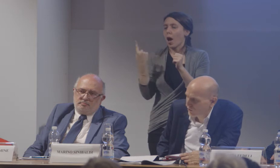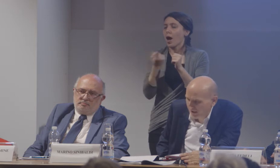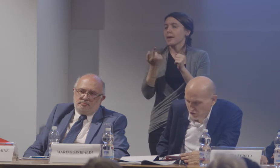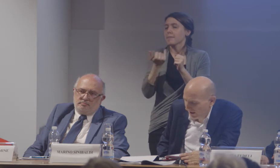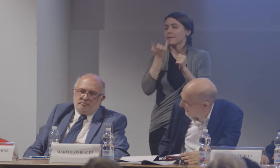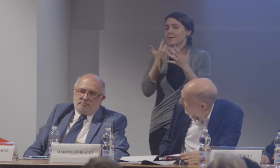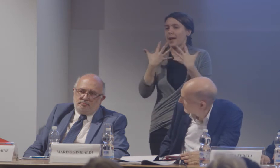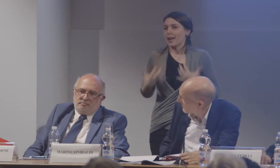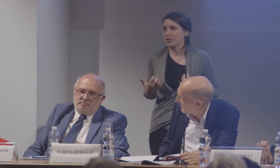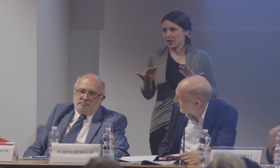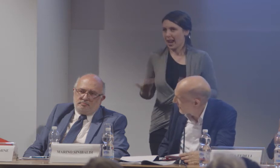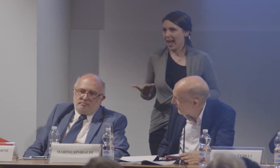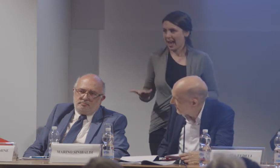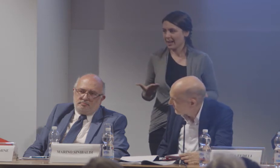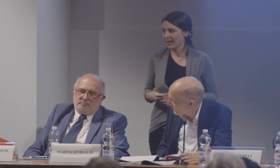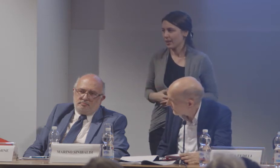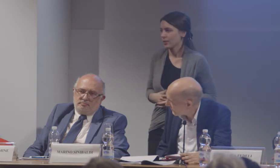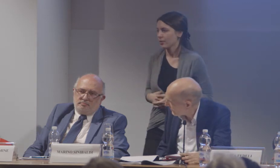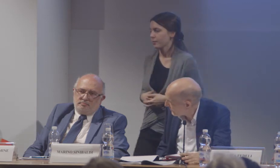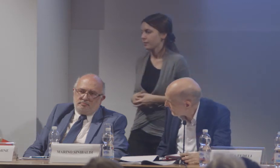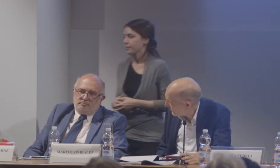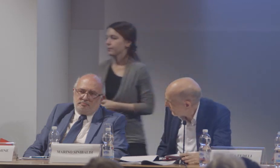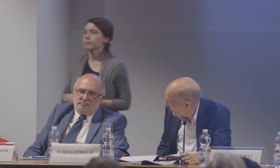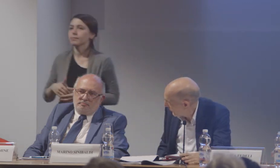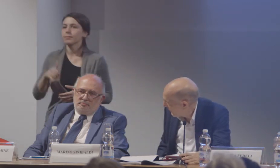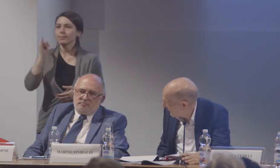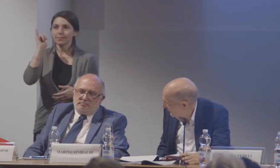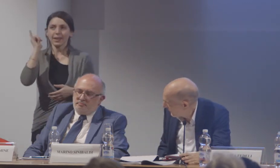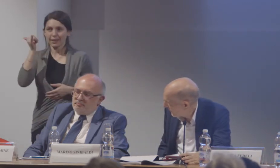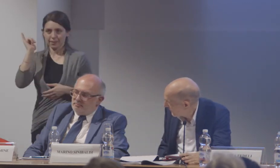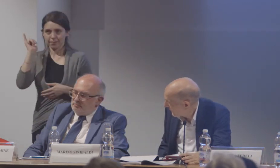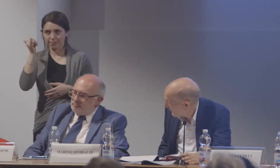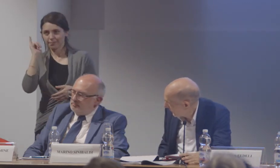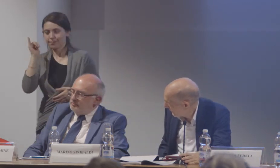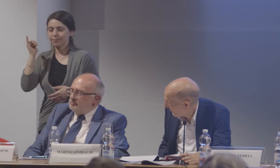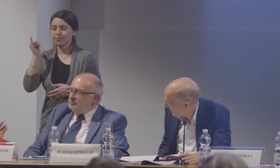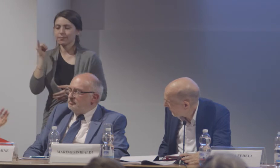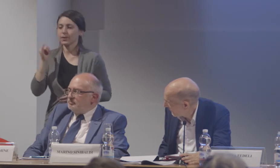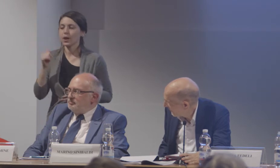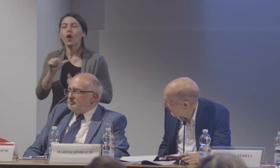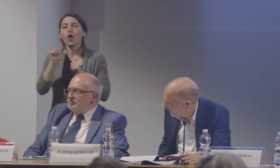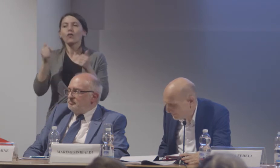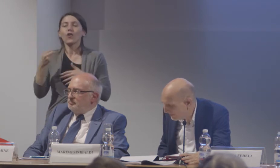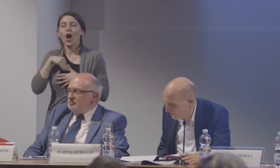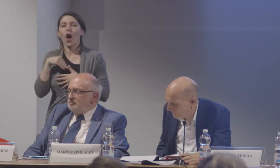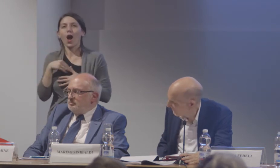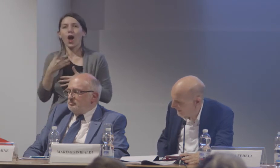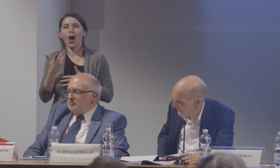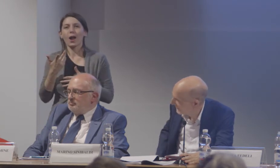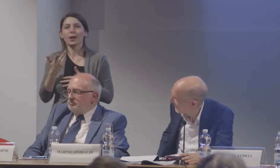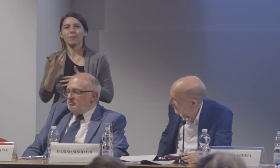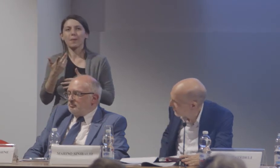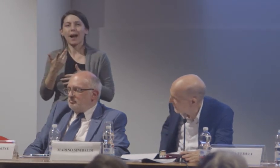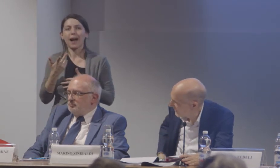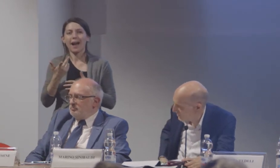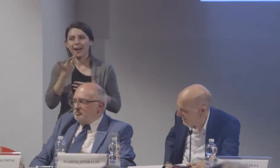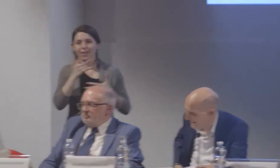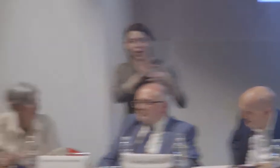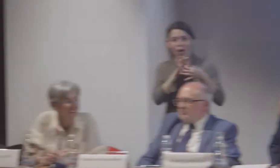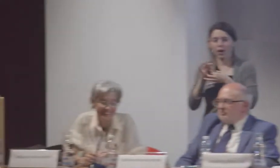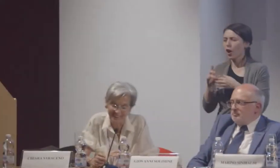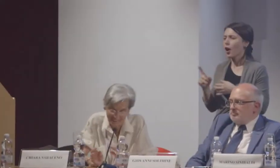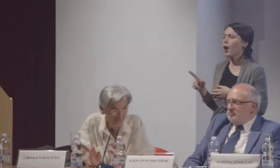nostra storia recente. Sì, sì, verrebbe voglia di seguire questo filo, anche non se... Non si